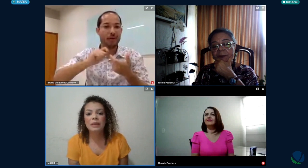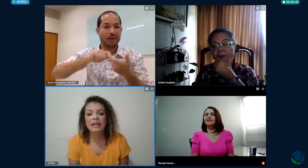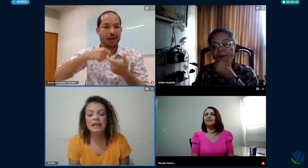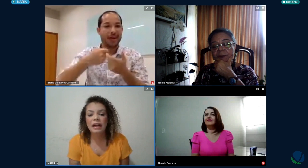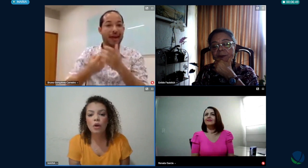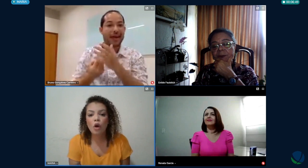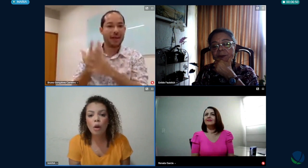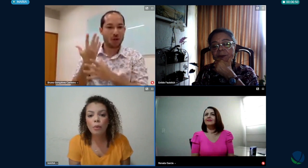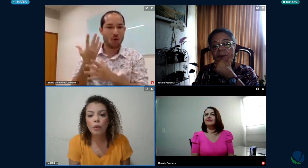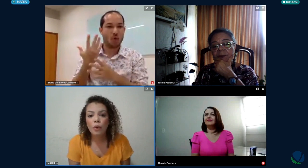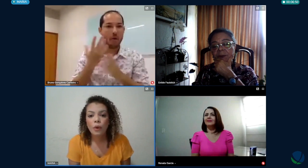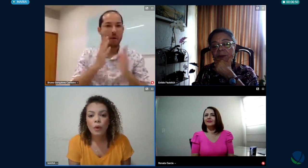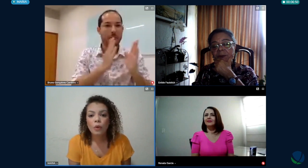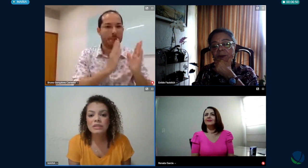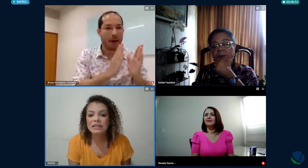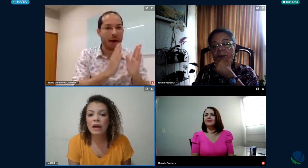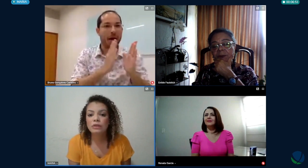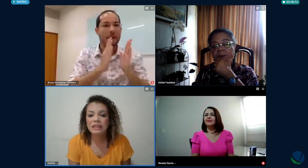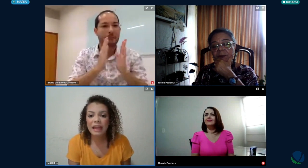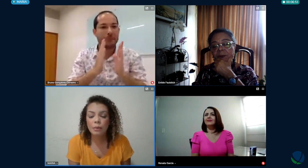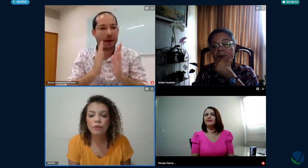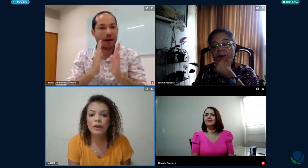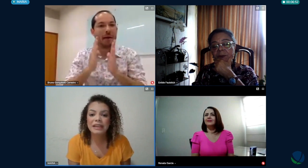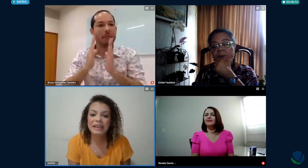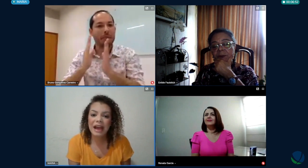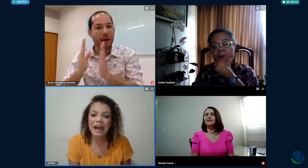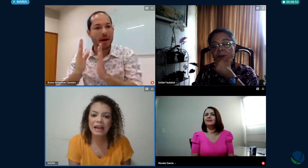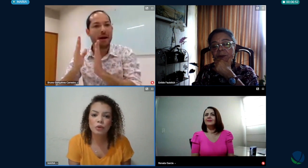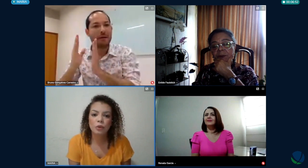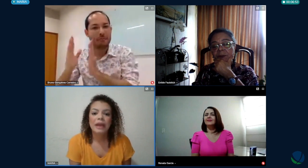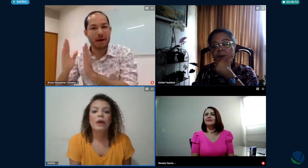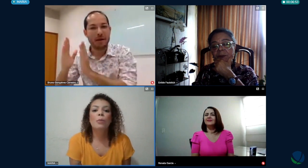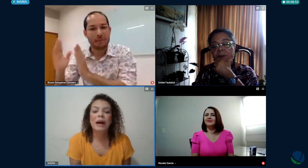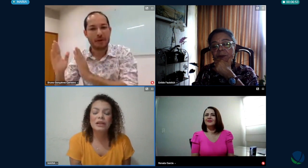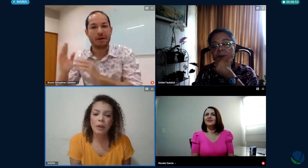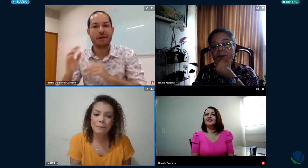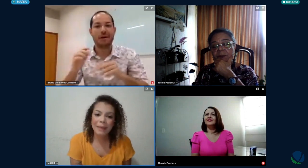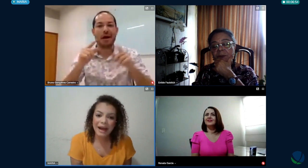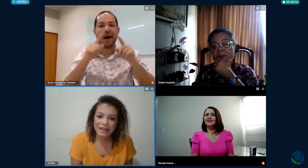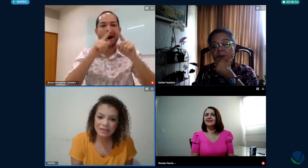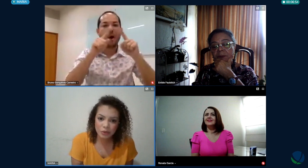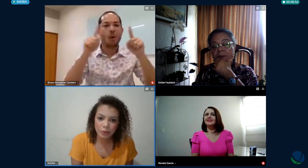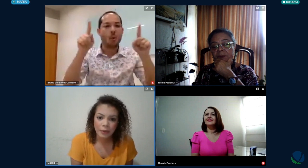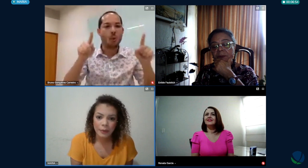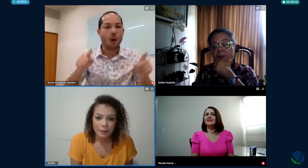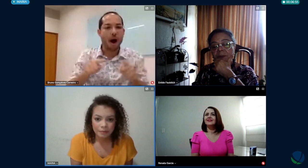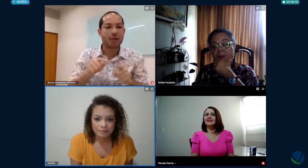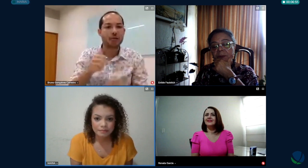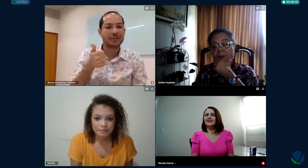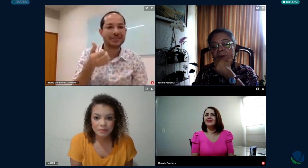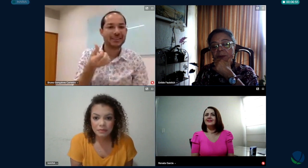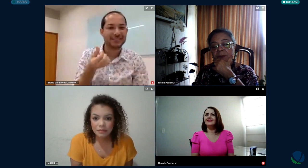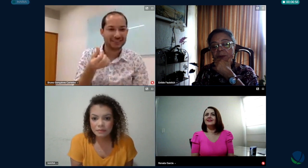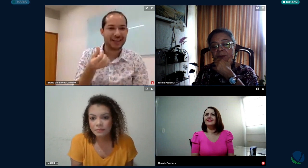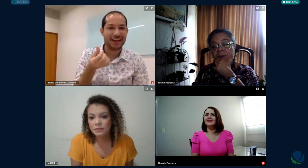você explica como o sinal termo foi criado, o passo a passo.